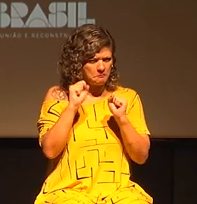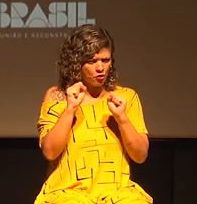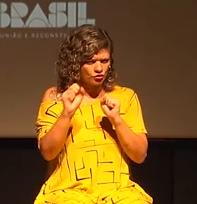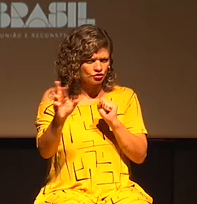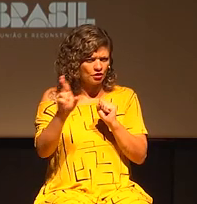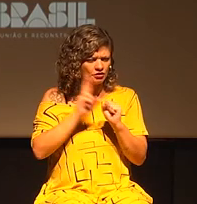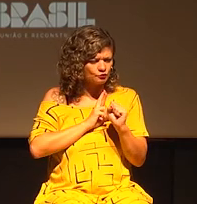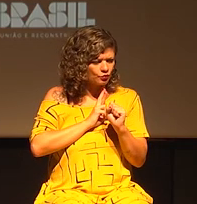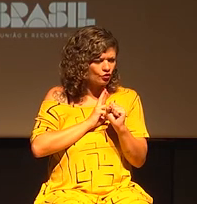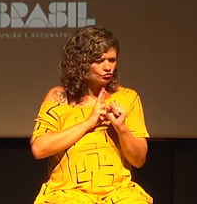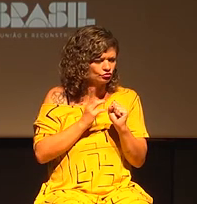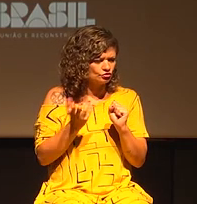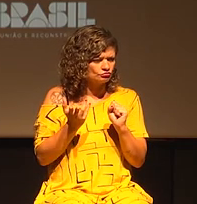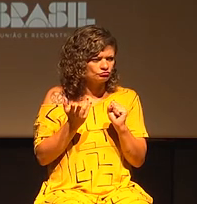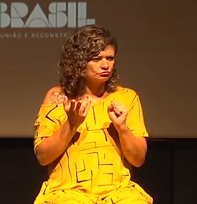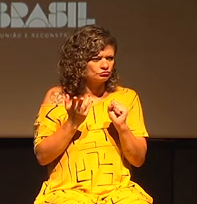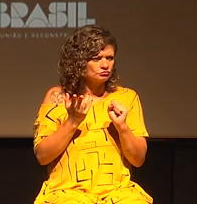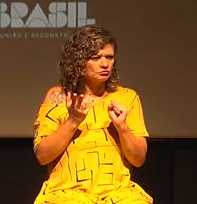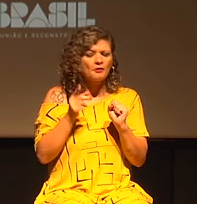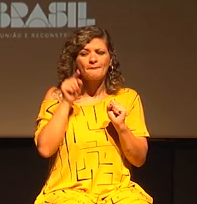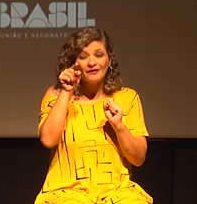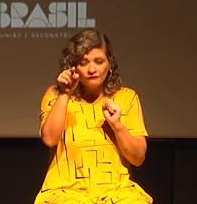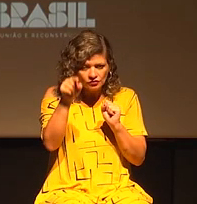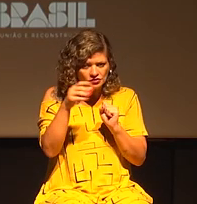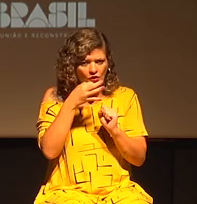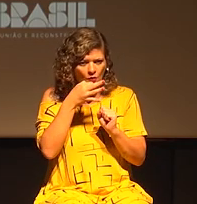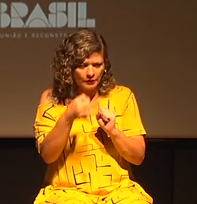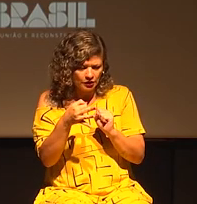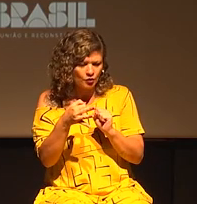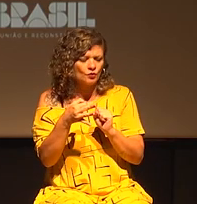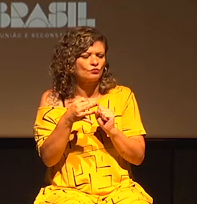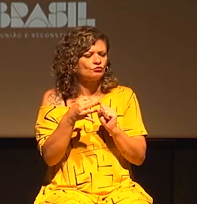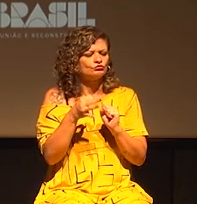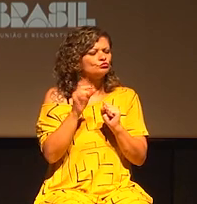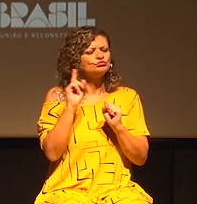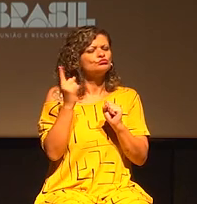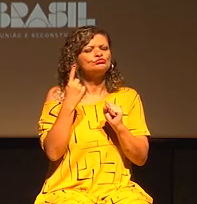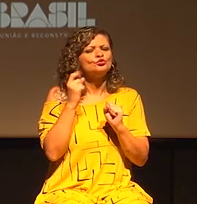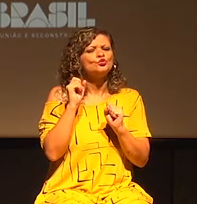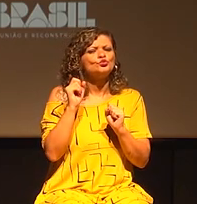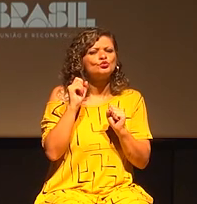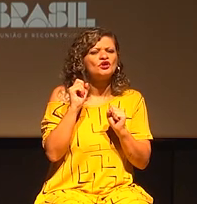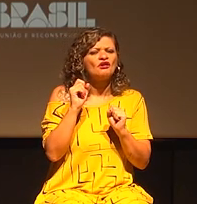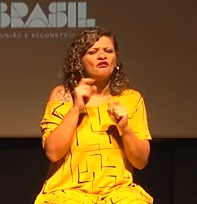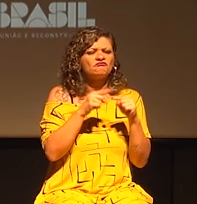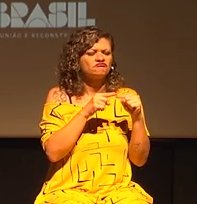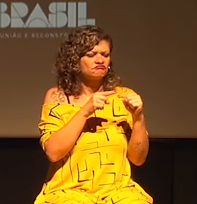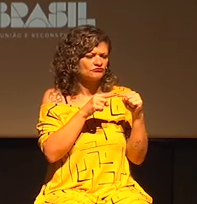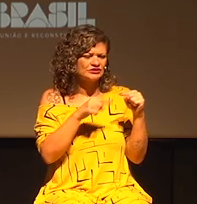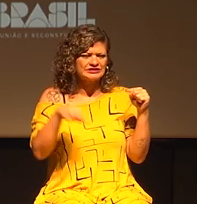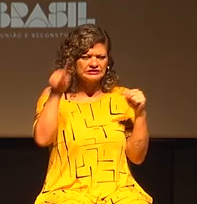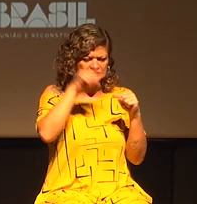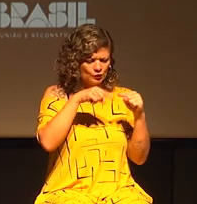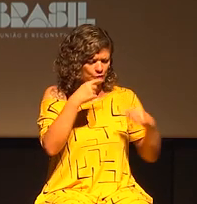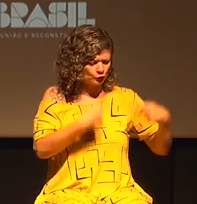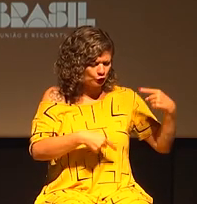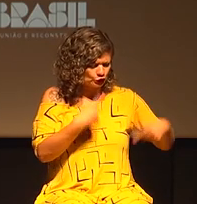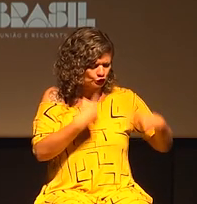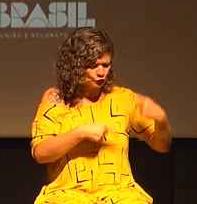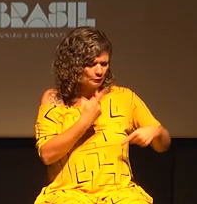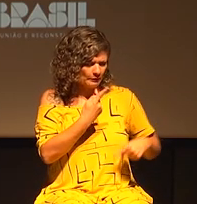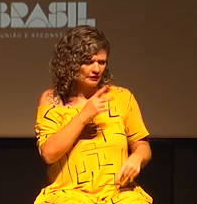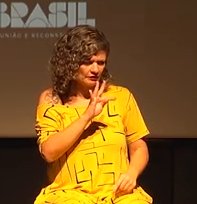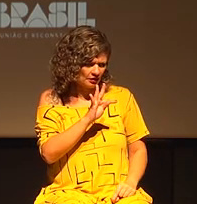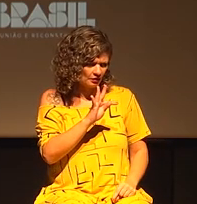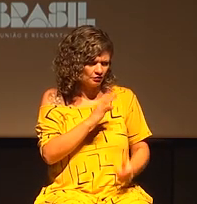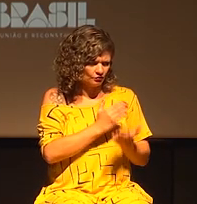responder assim nesse sentido para você né primeiramente o que que ele é o que que ele é um ciclo eh político no PT que nesse